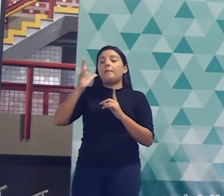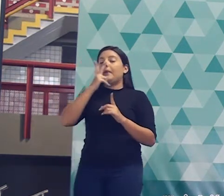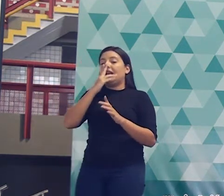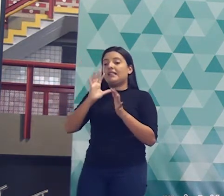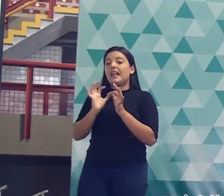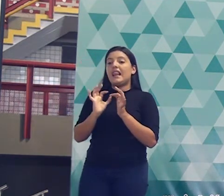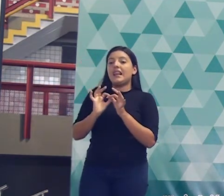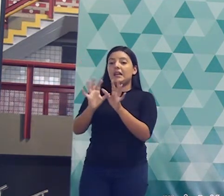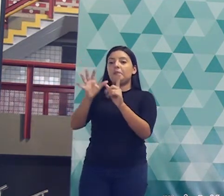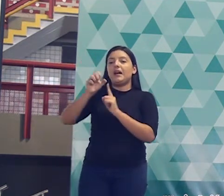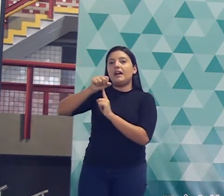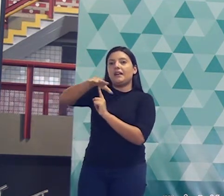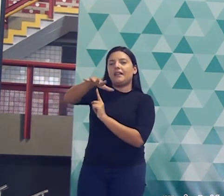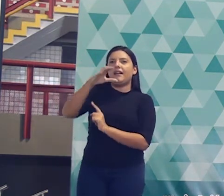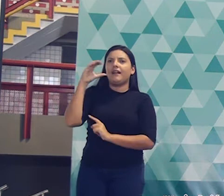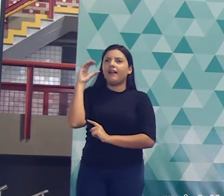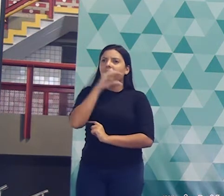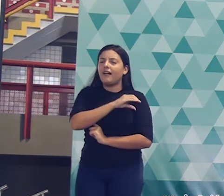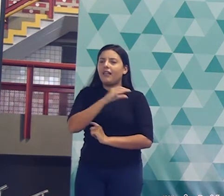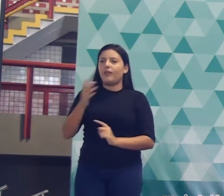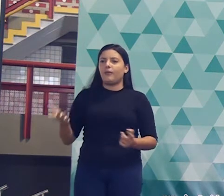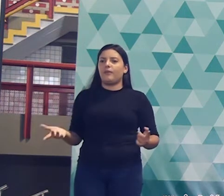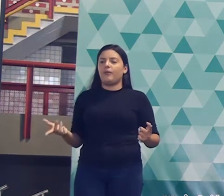calor, havendo ainda